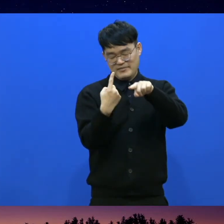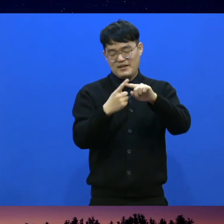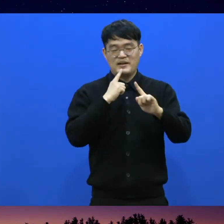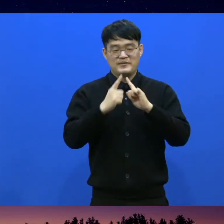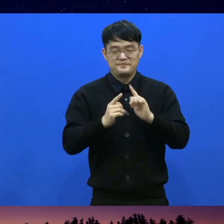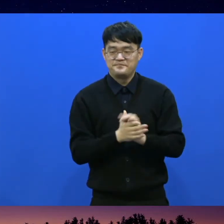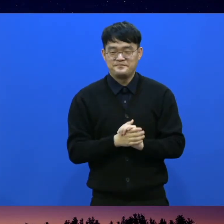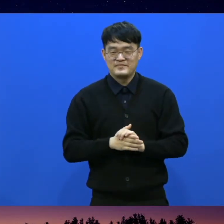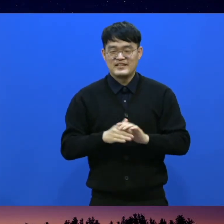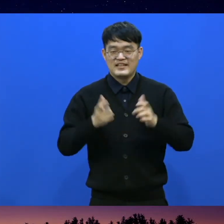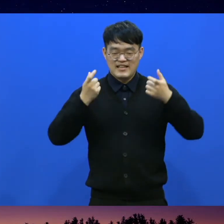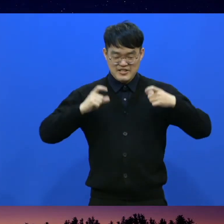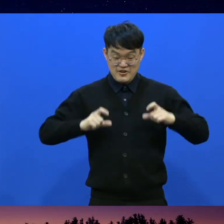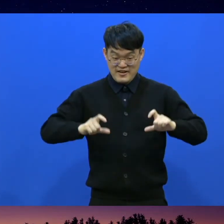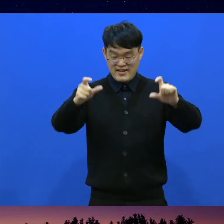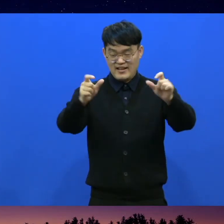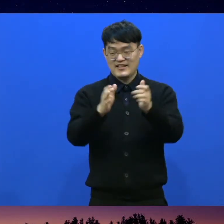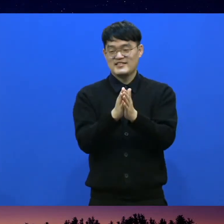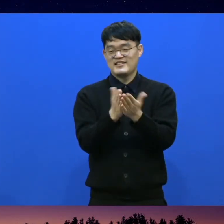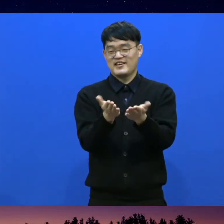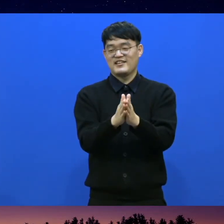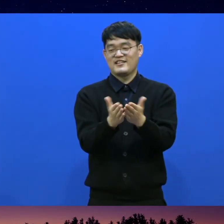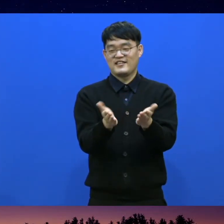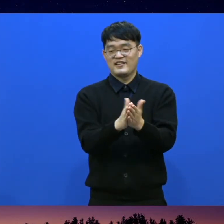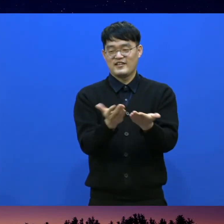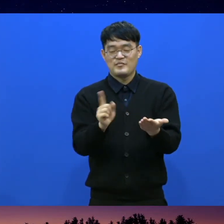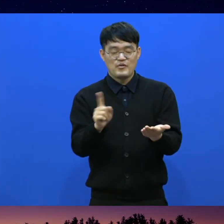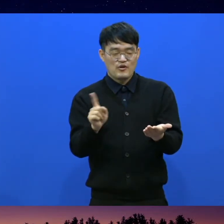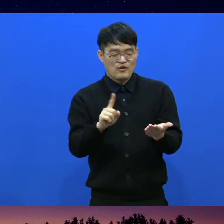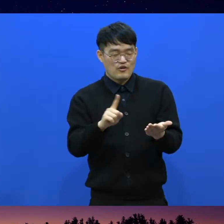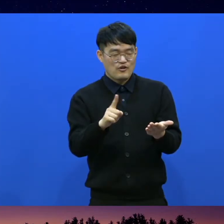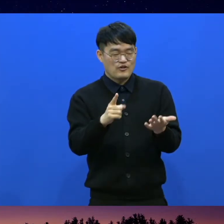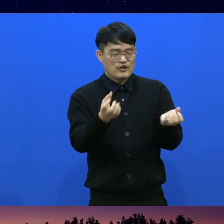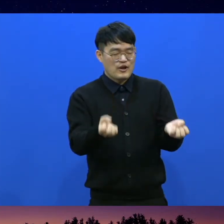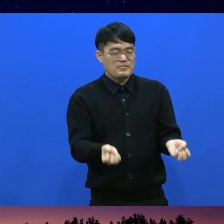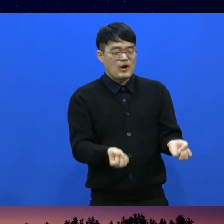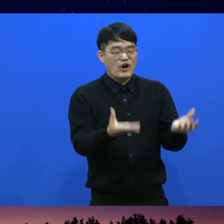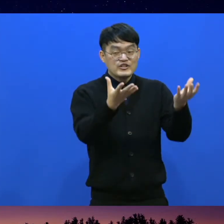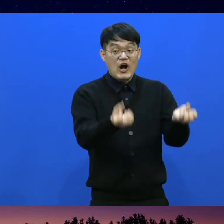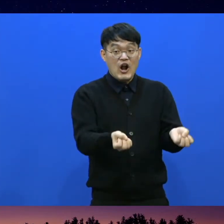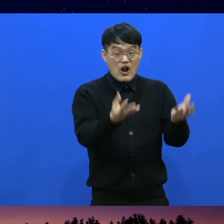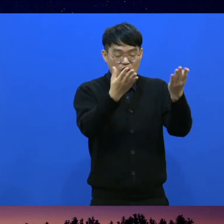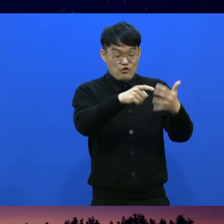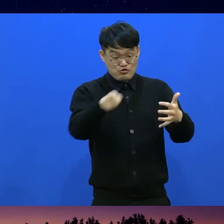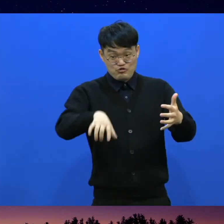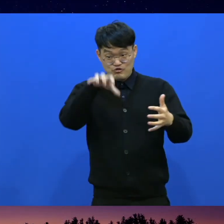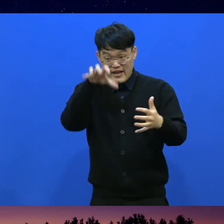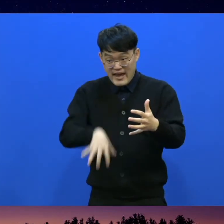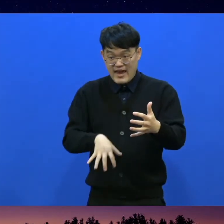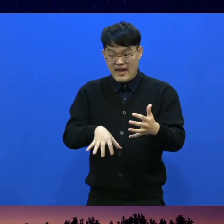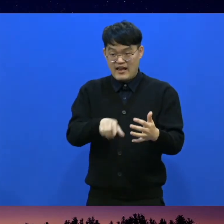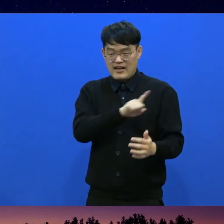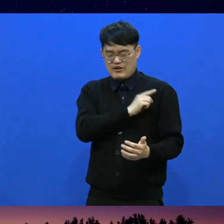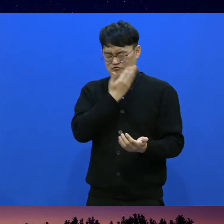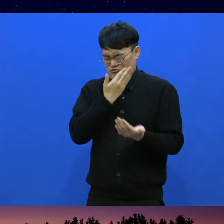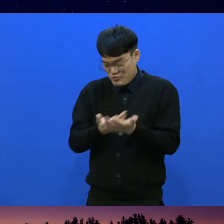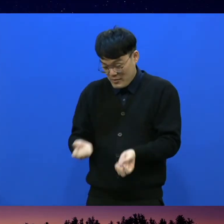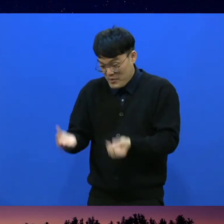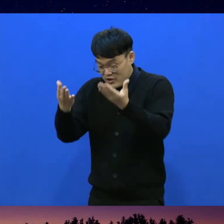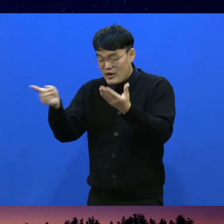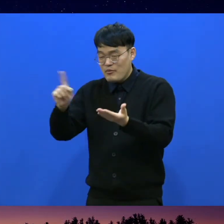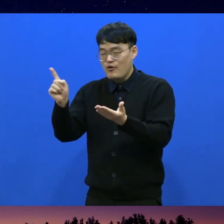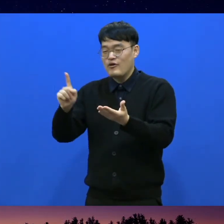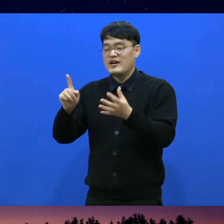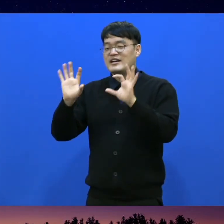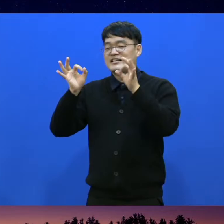제가 철야라는 책에 명절 중에 명절 검철에 대해서 썼거든요. 여러분들 철야 그 책을